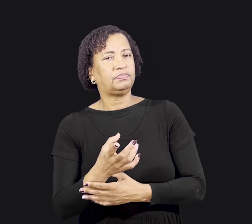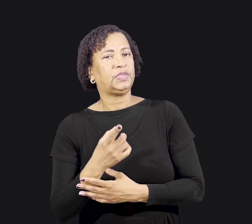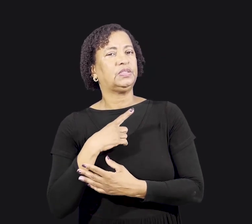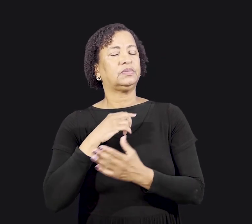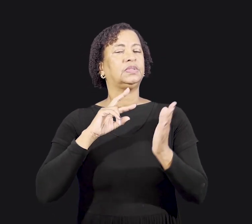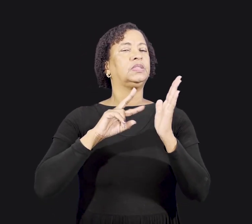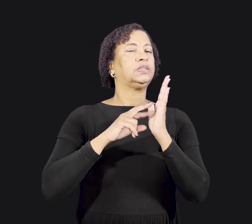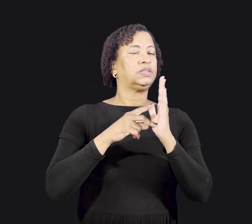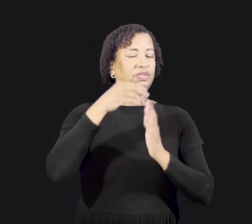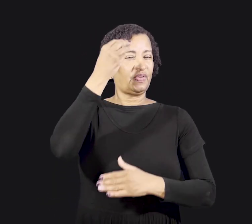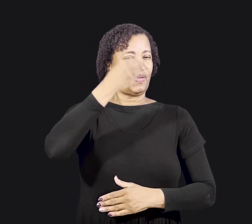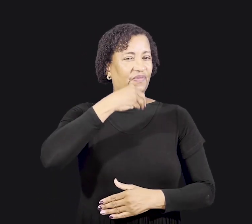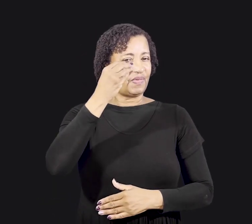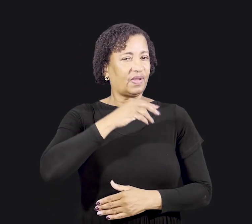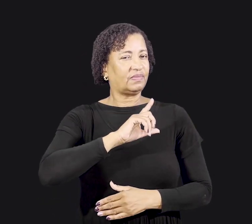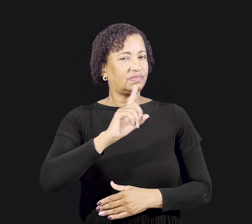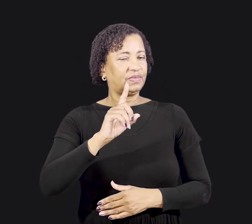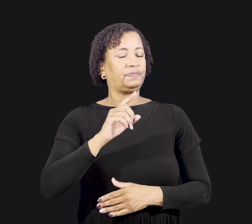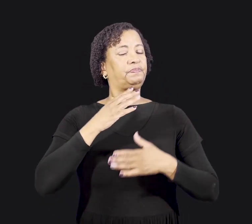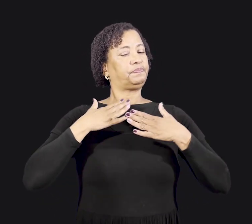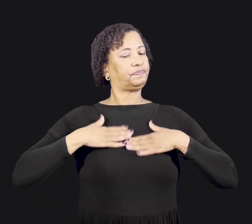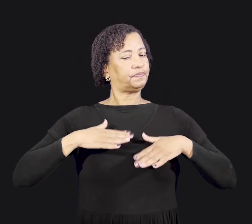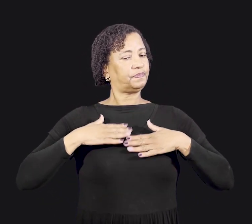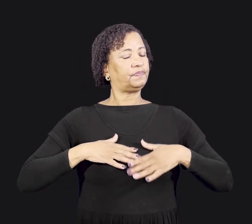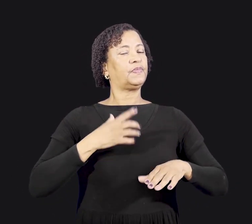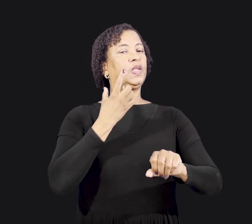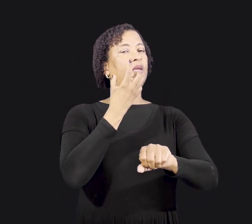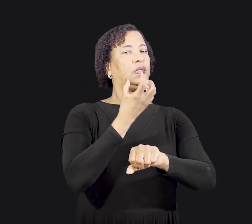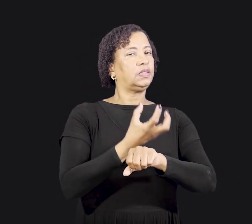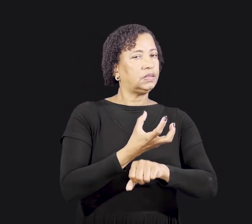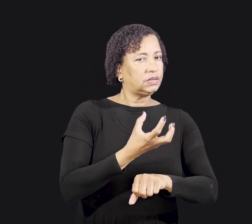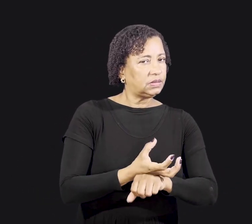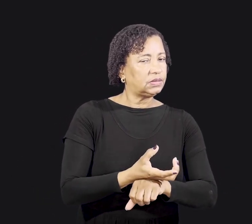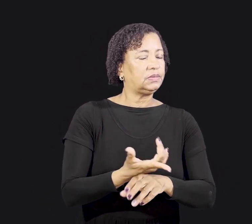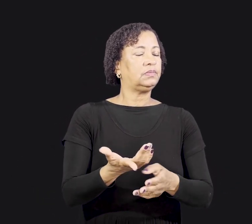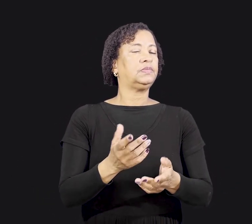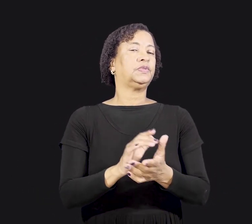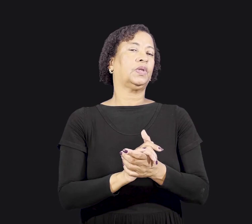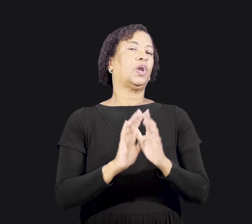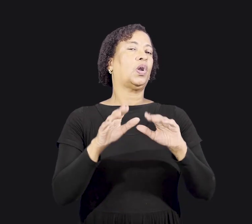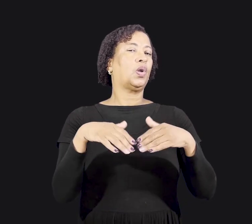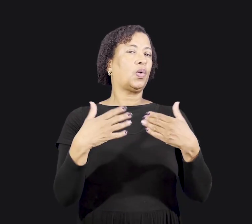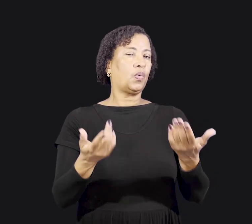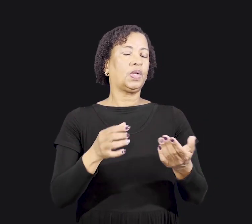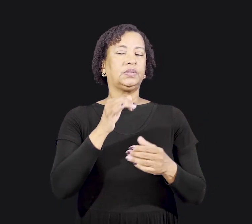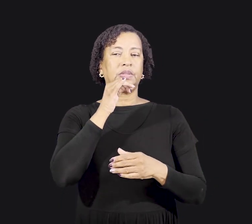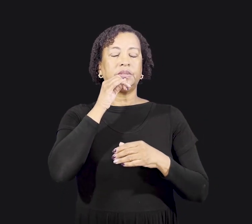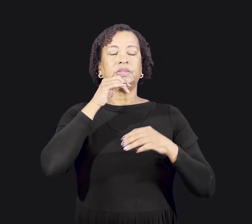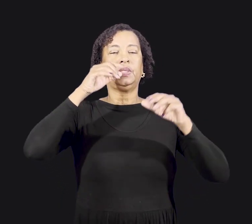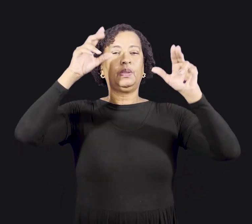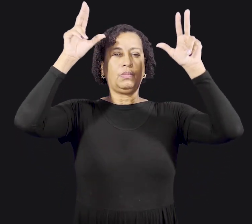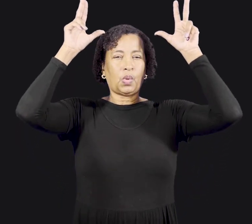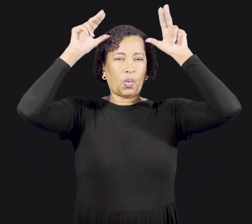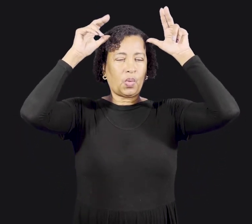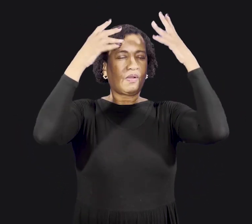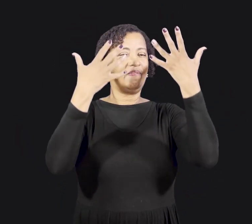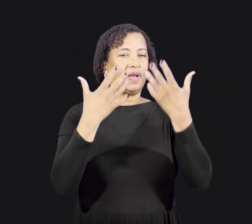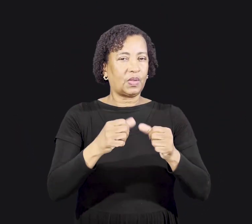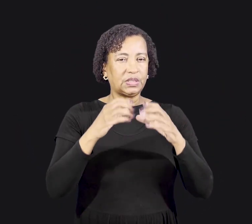não significa ser fraco? A mansidão é disciplina ou domesticação. Quando um cavalo aceita um cabresto e responde